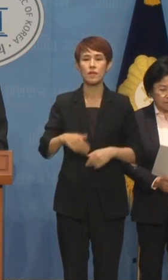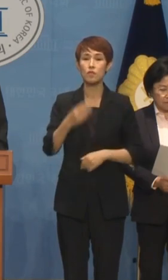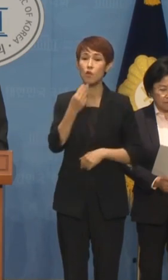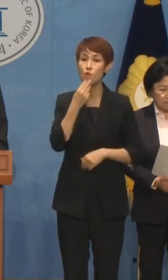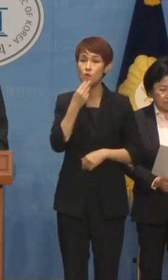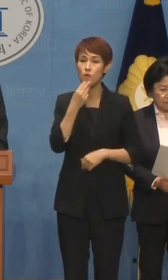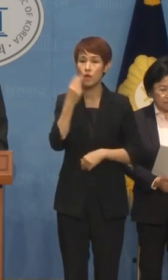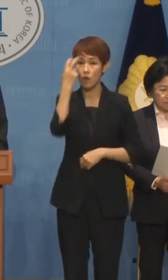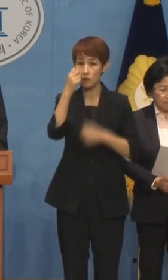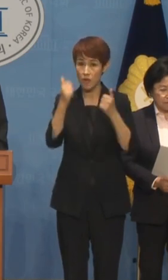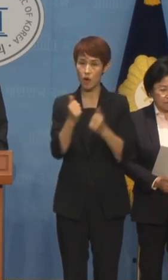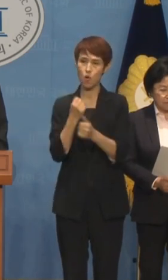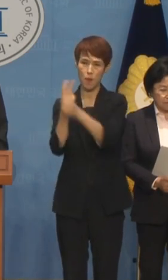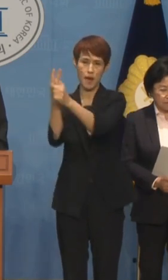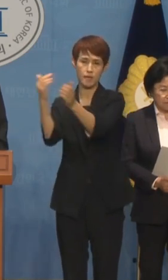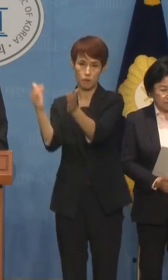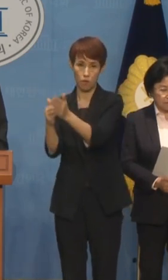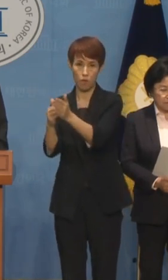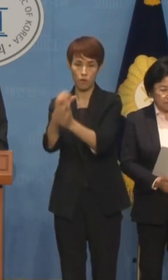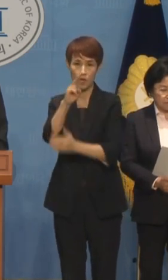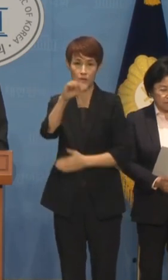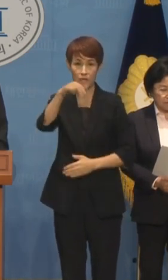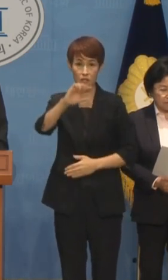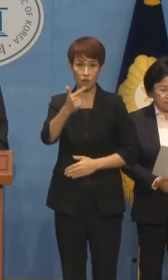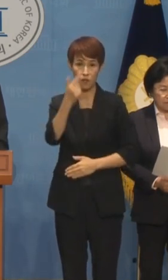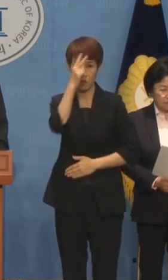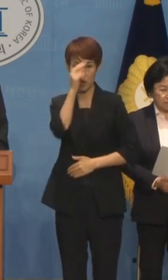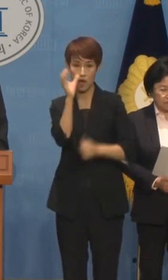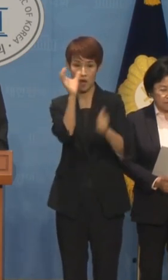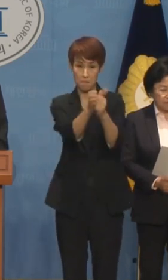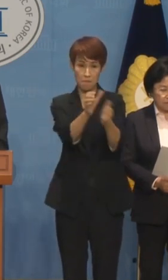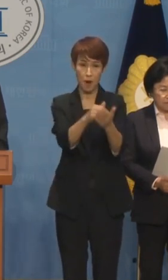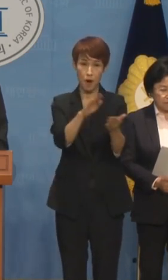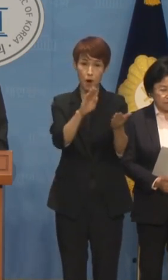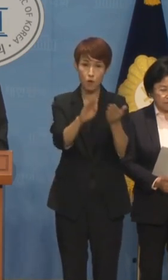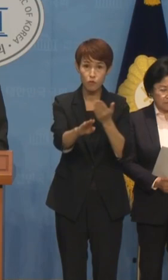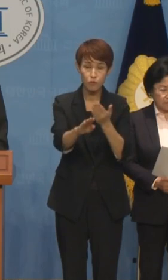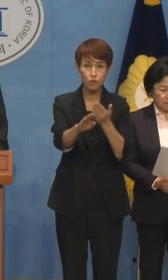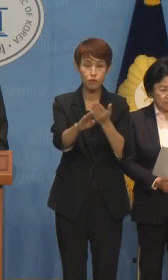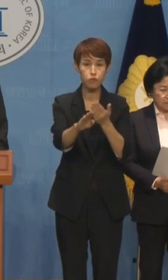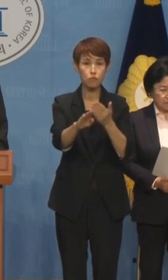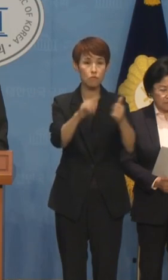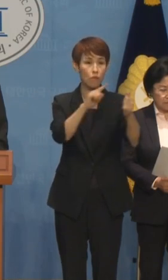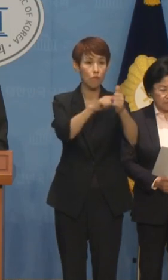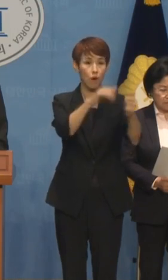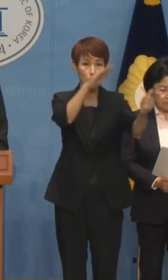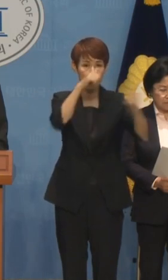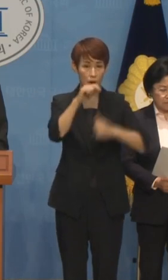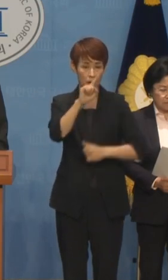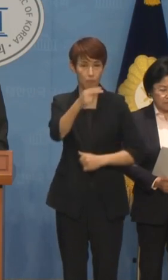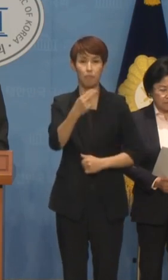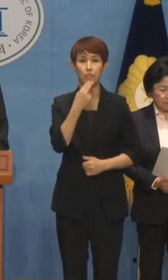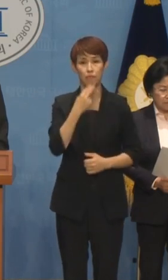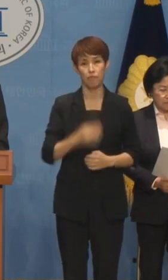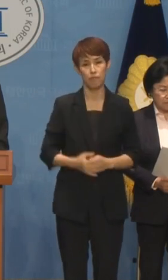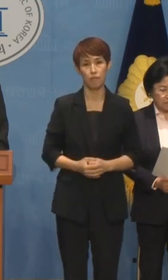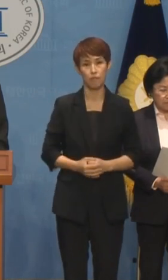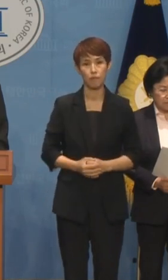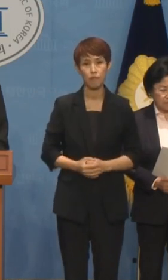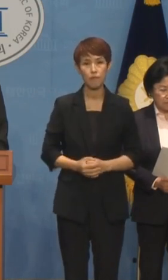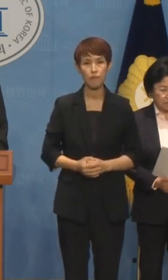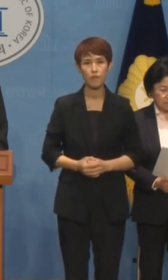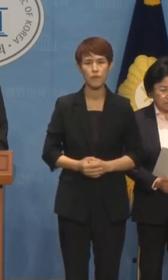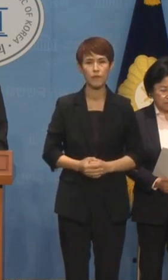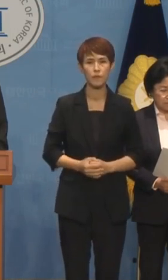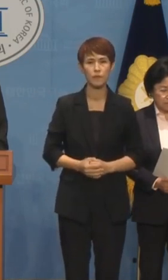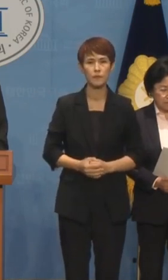조치했으나 양천경찰서로 이첩된 후 현재까지 피고발인 조사조차 이루어지지 않고